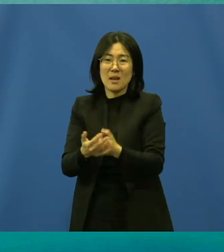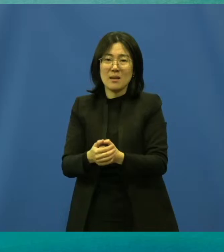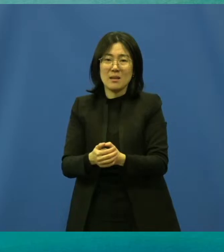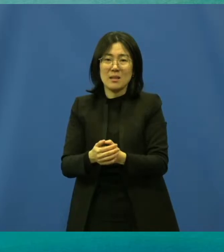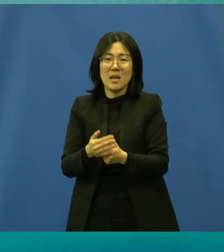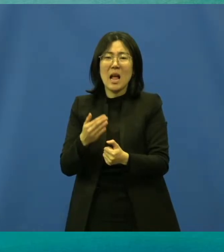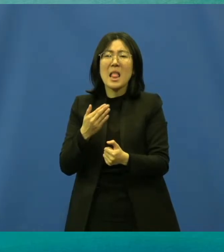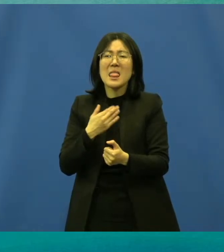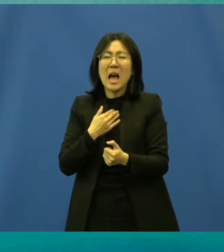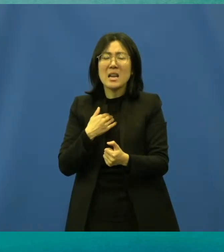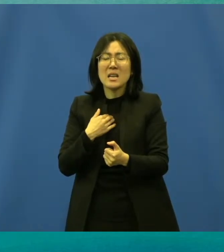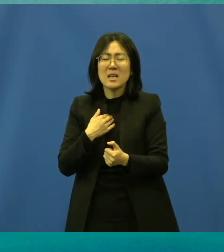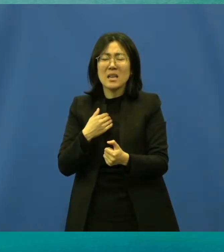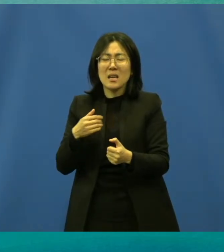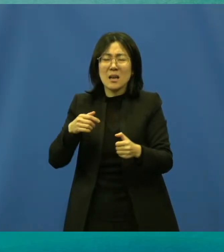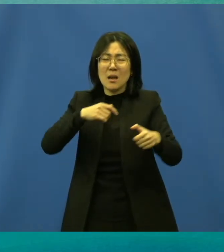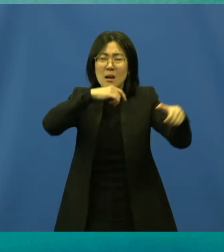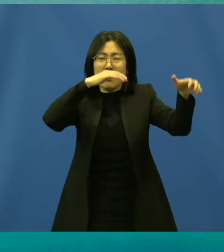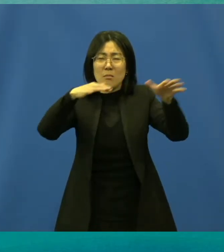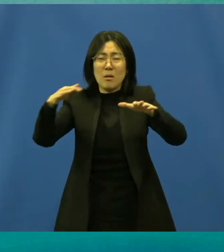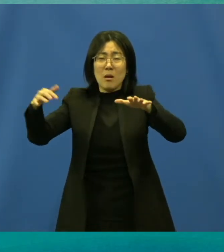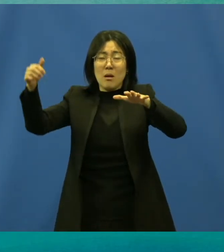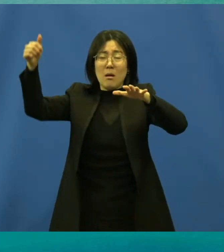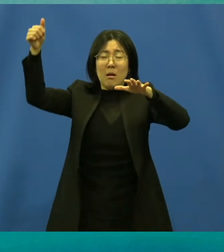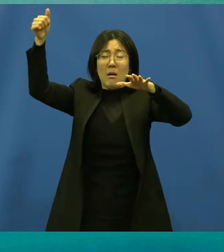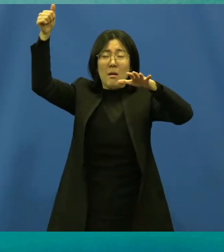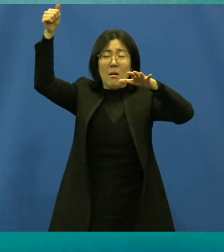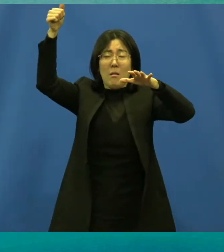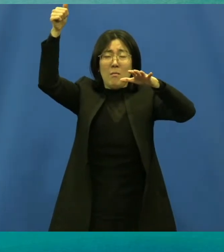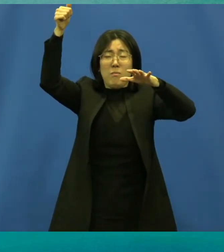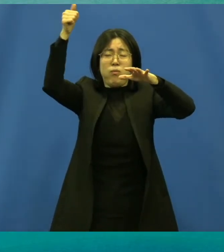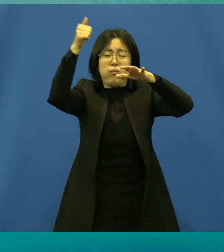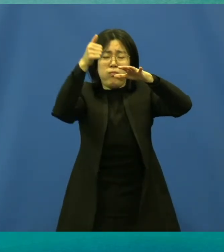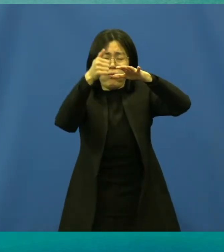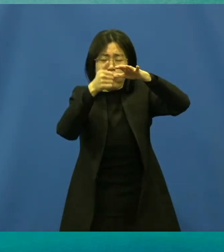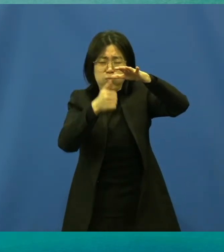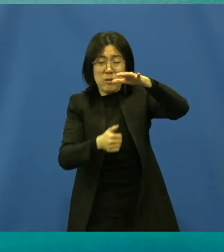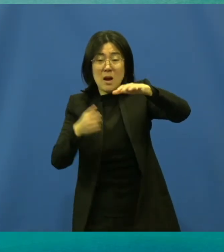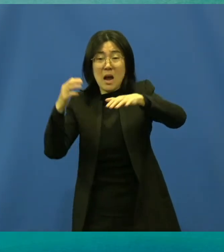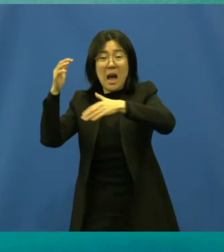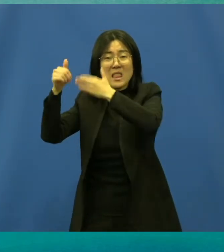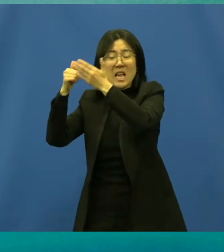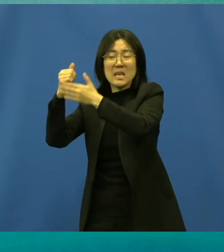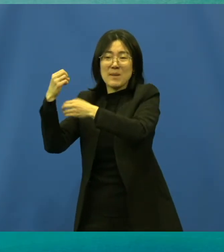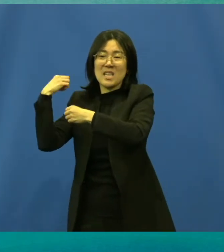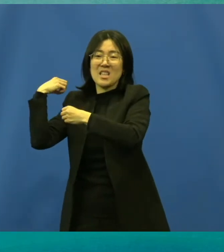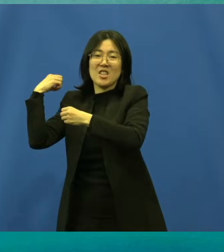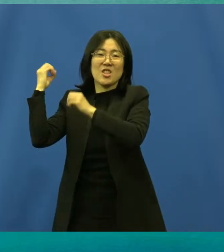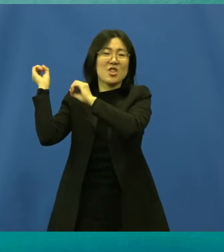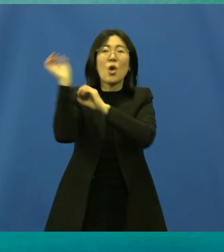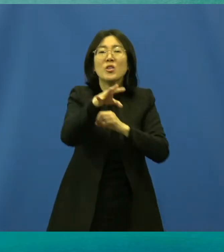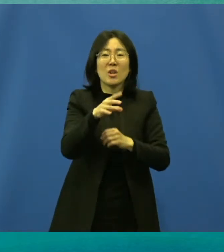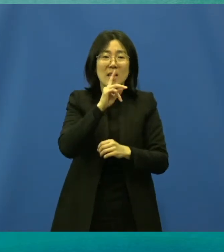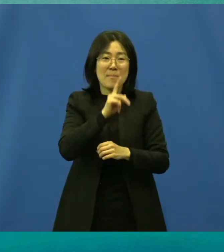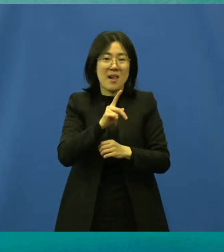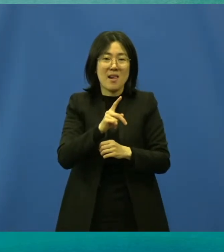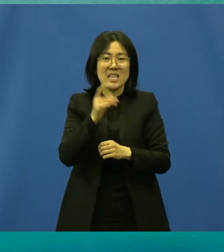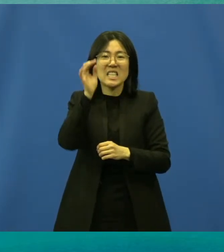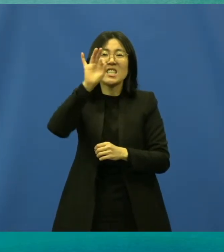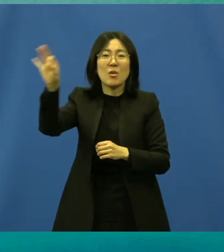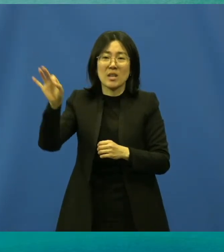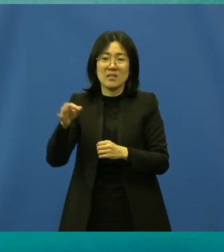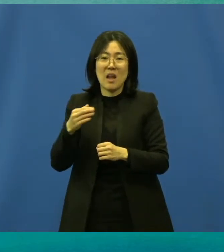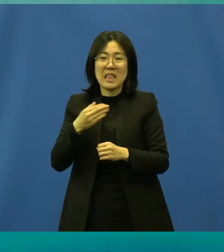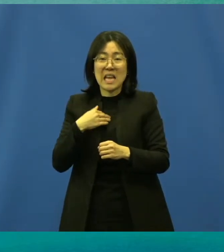나를 깊음 속 바다 가운데서 던지셨으므로 큰 물이 나를 둘렀고 주의